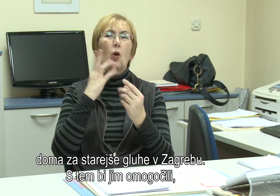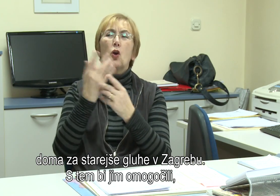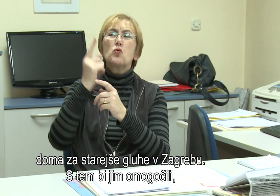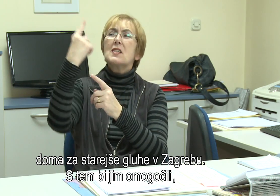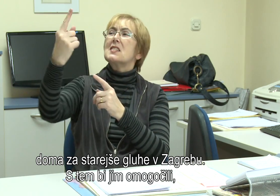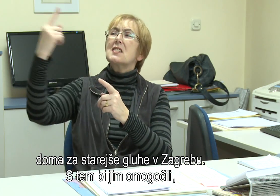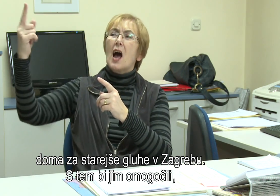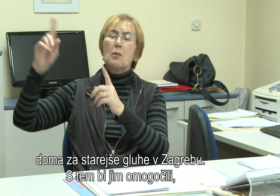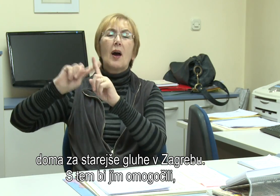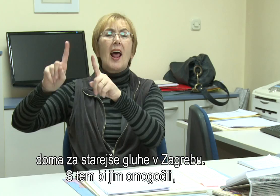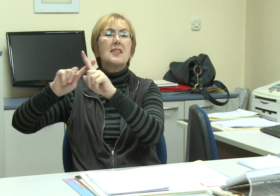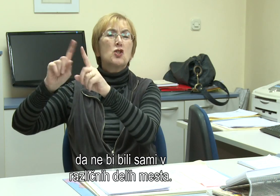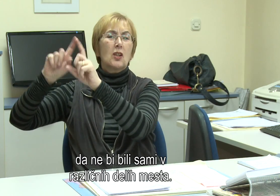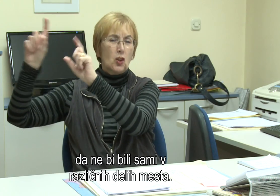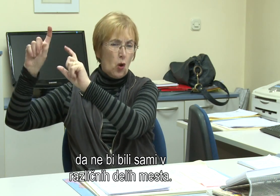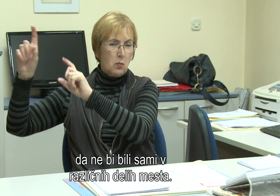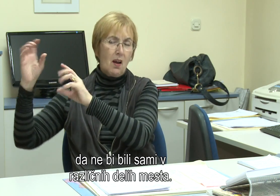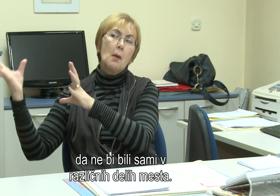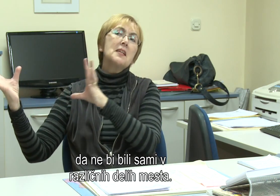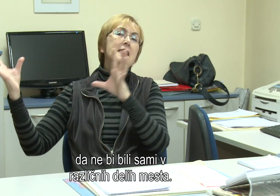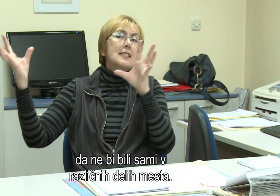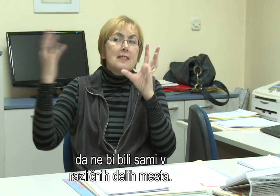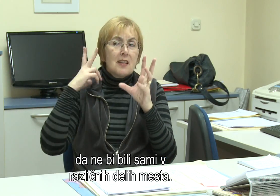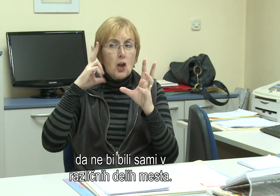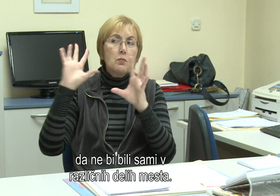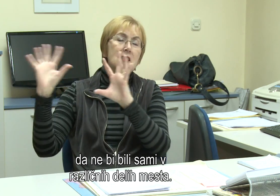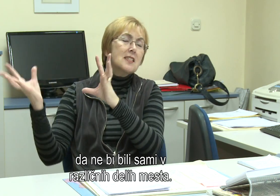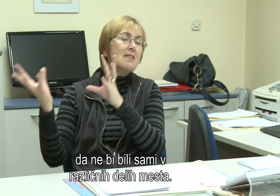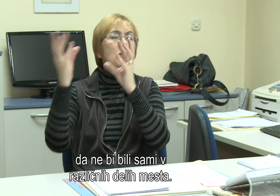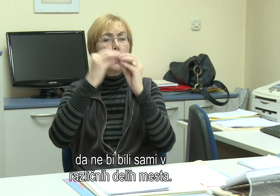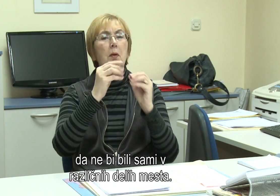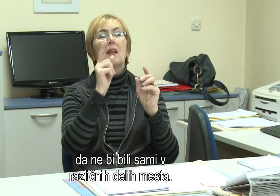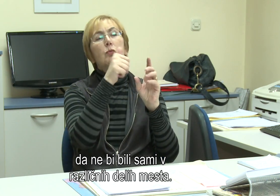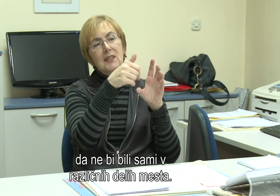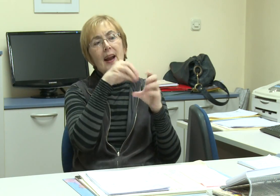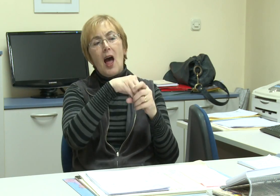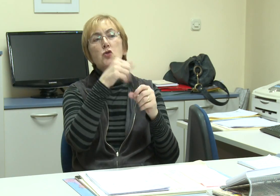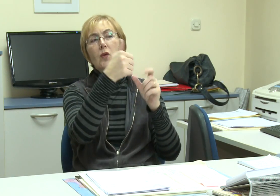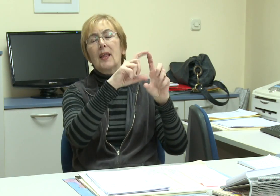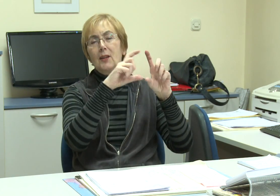glugih sama različite domova, svi skupa da nađu jedan